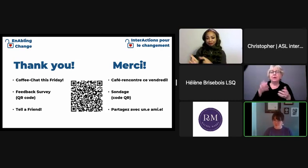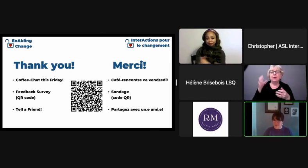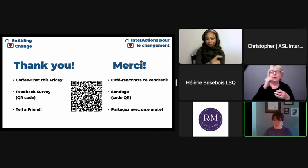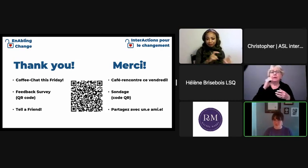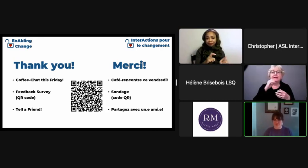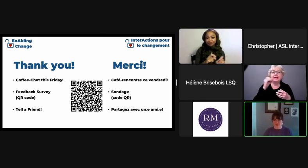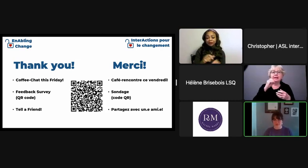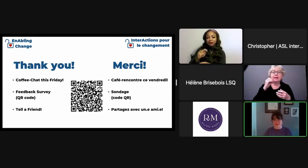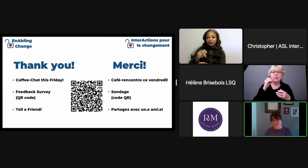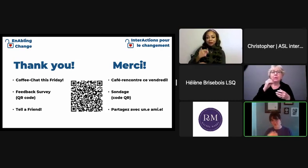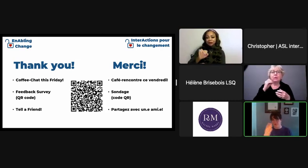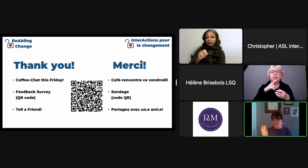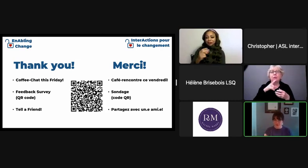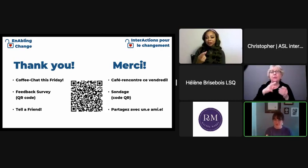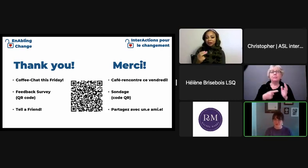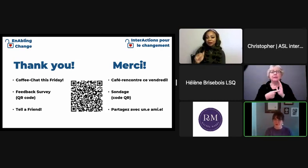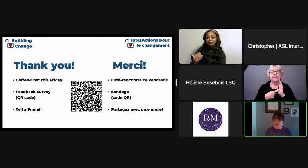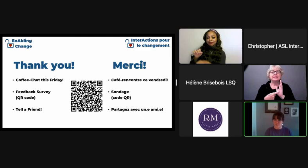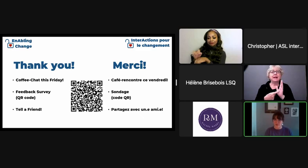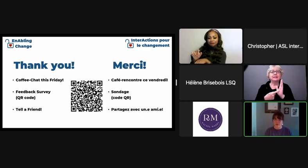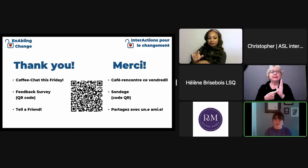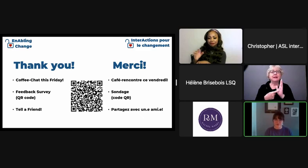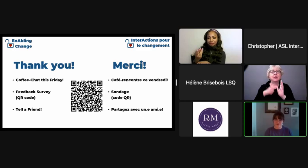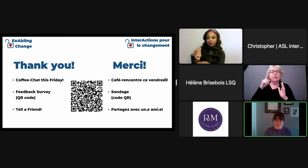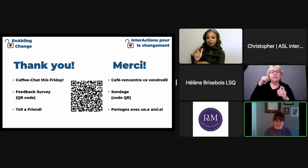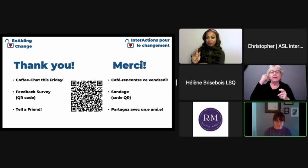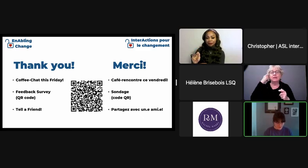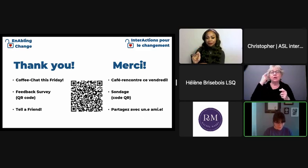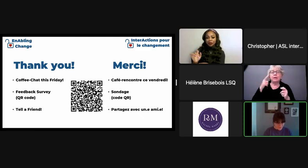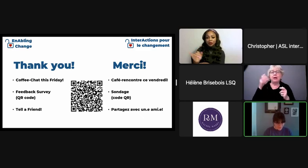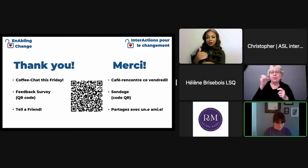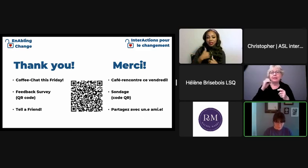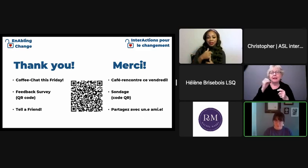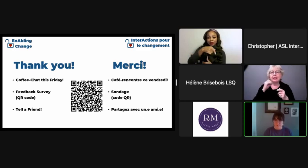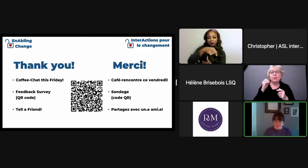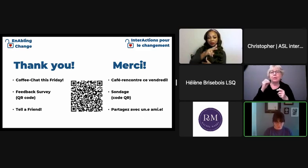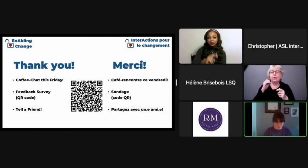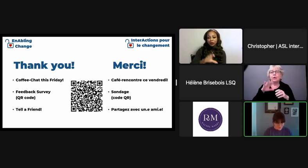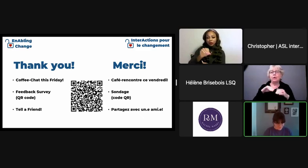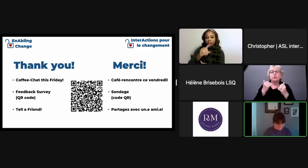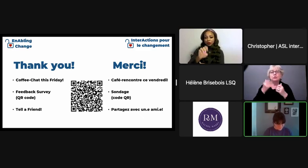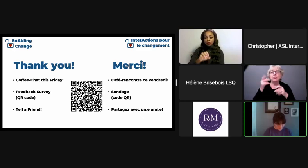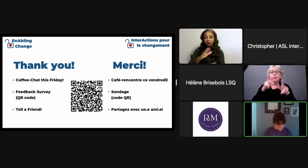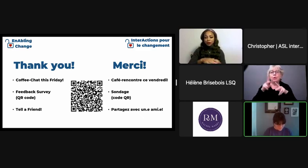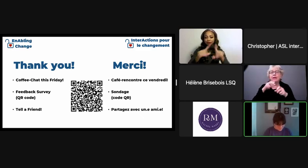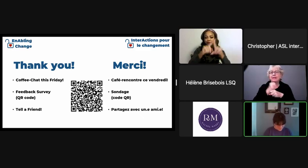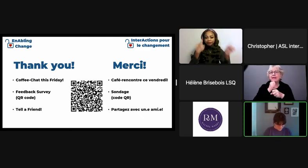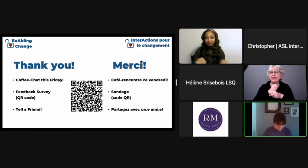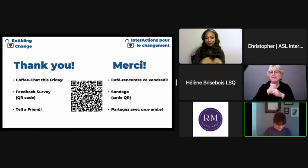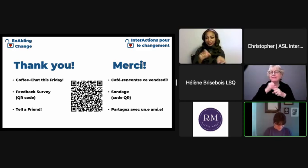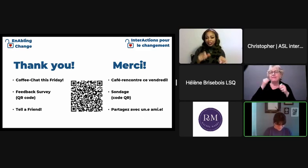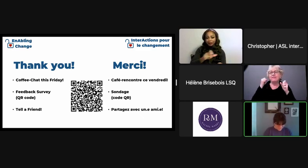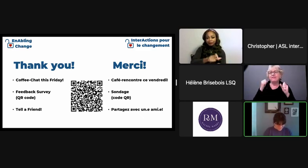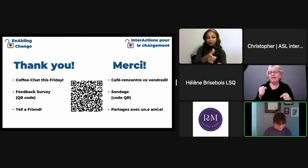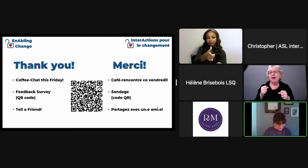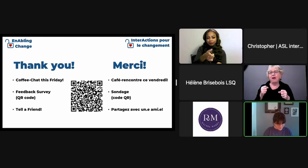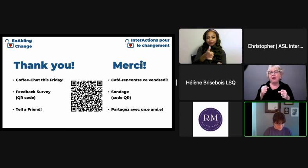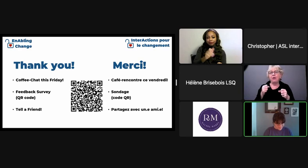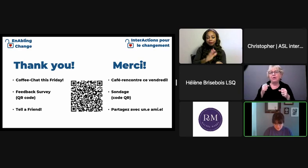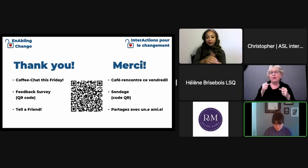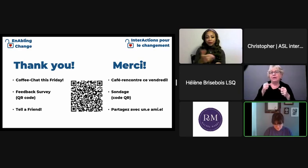Presents le gouvernement de l'Ontario tous les gens qui ont travaillé très fort alors